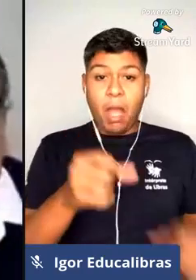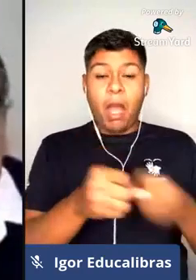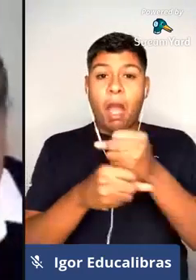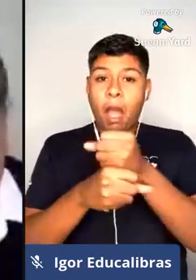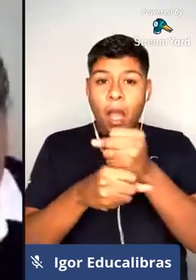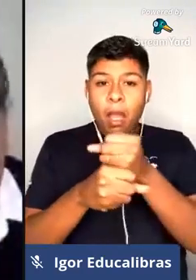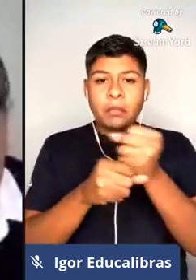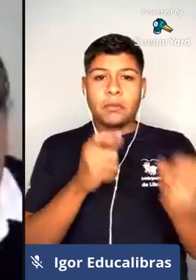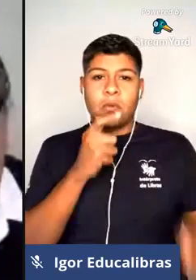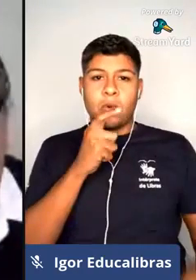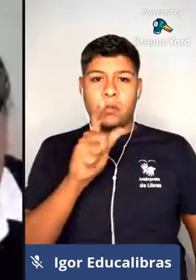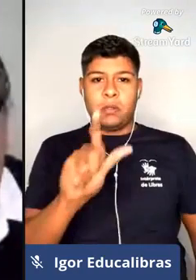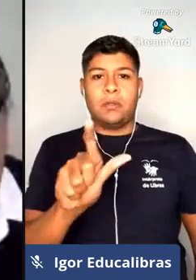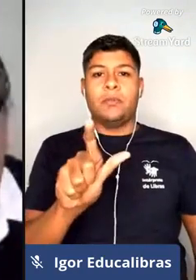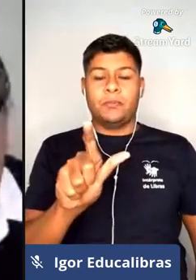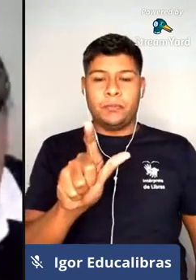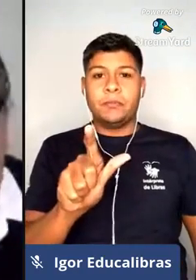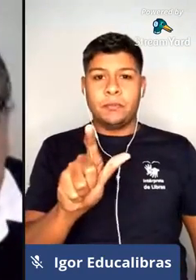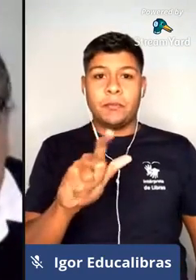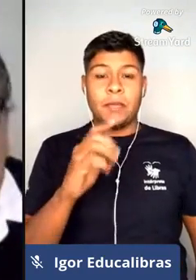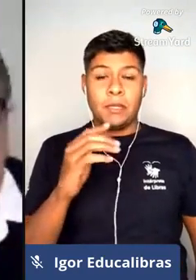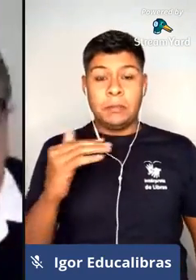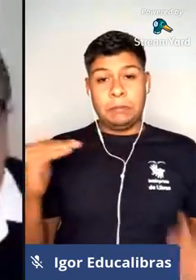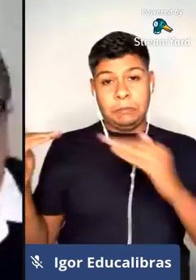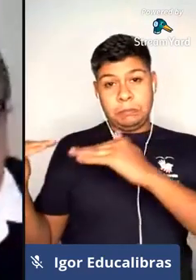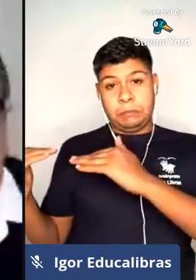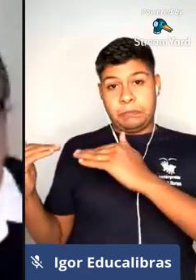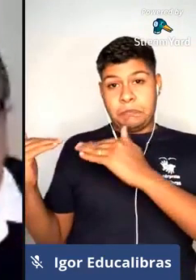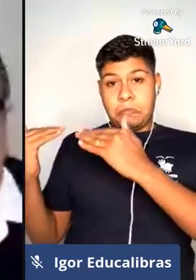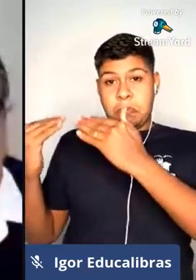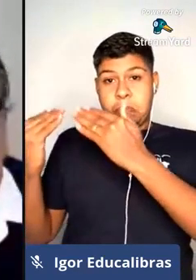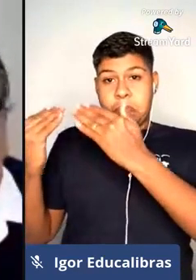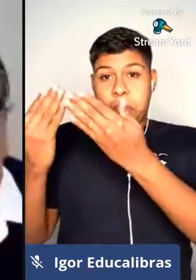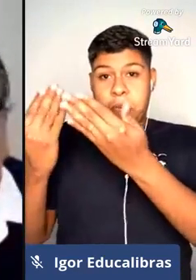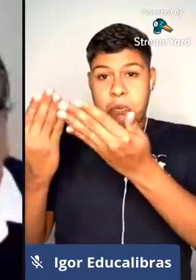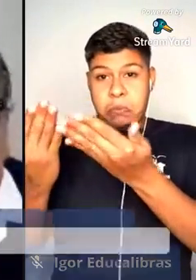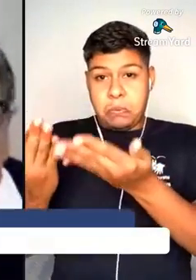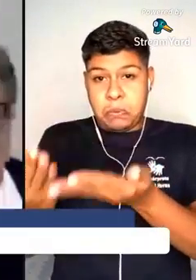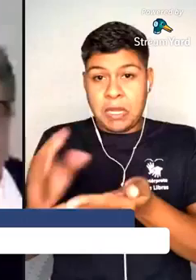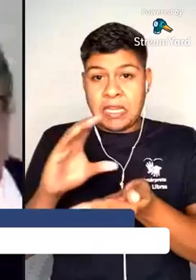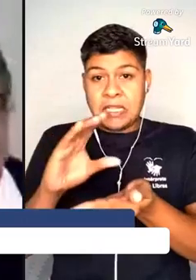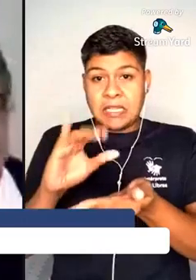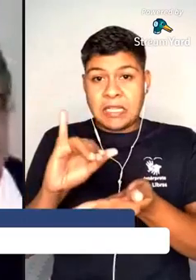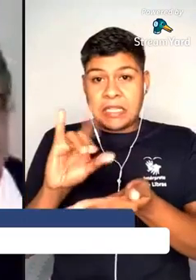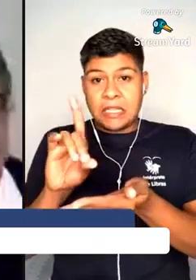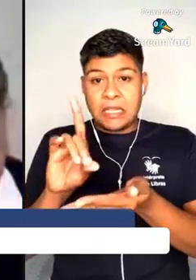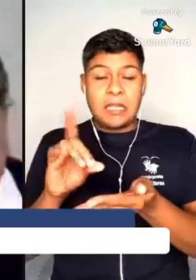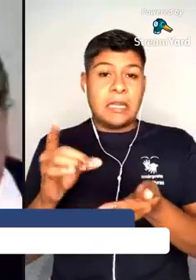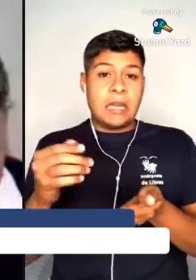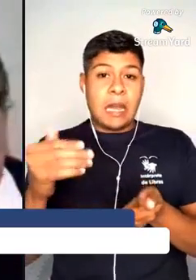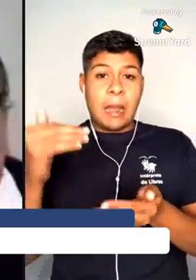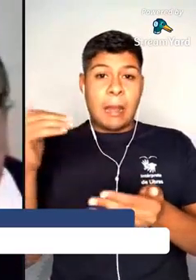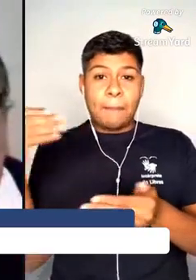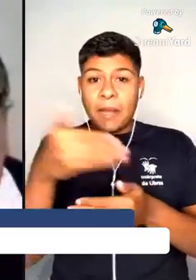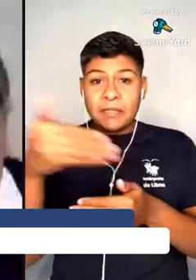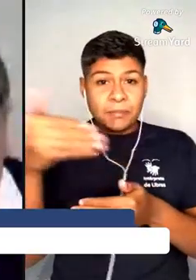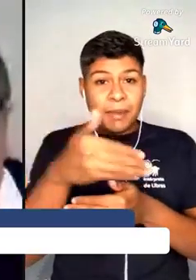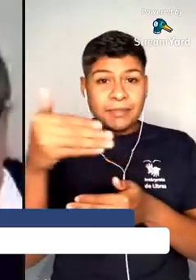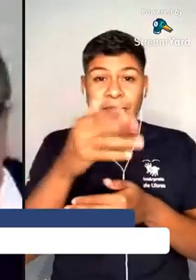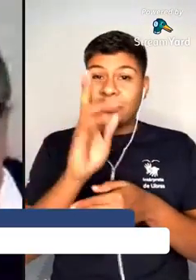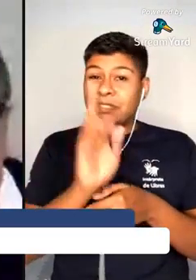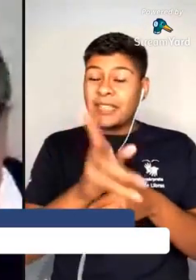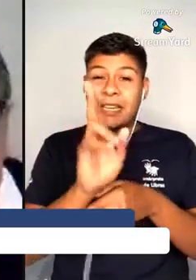algo assim. E de lá para cá, Cid, a participação no movimento sempre